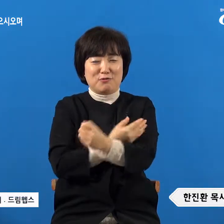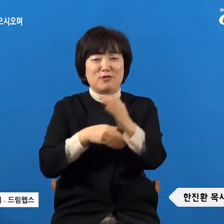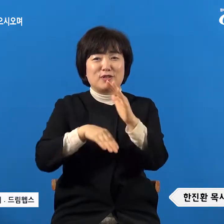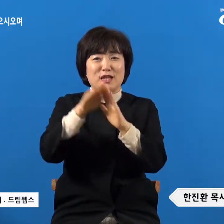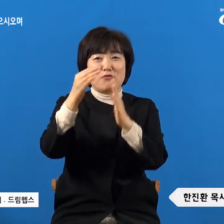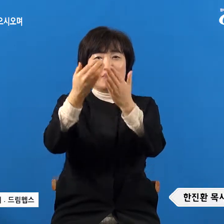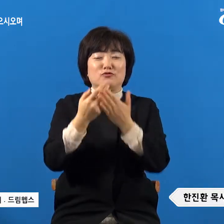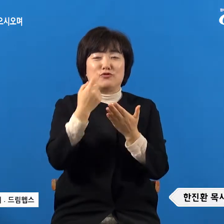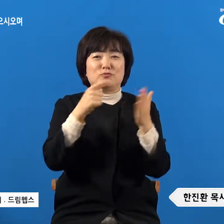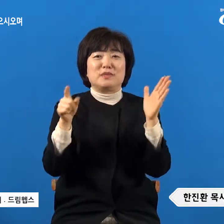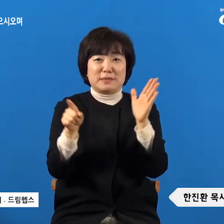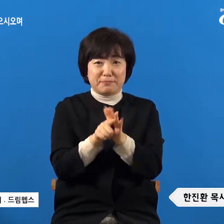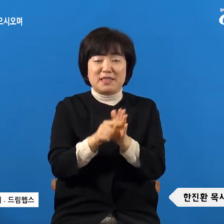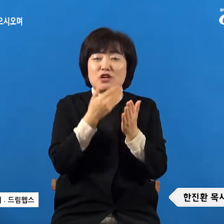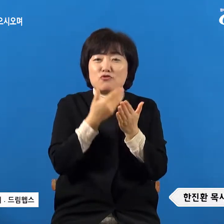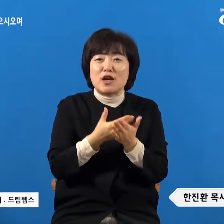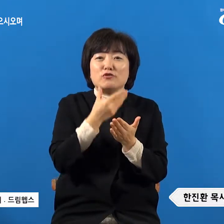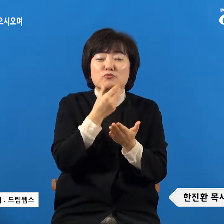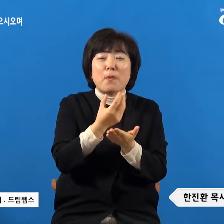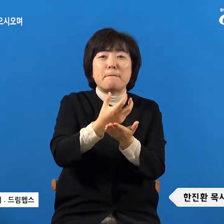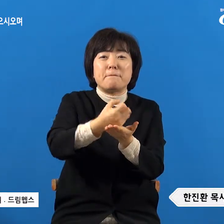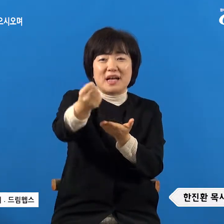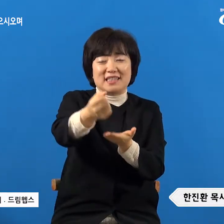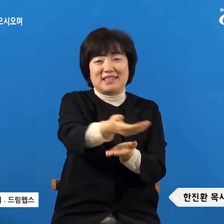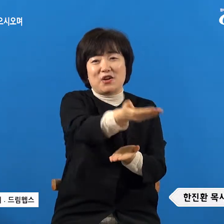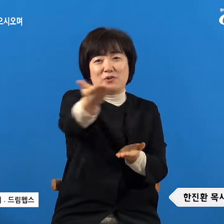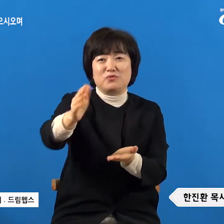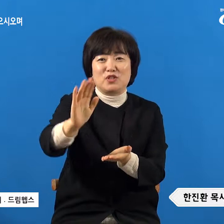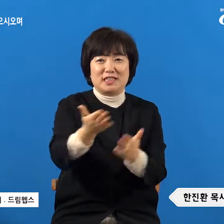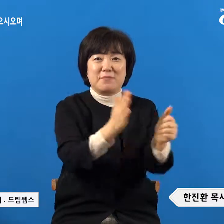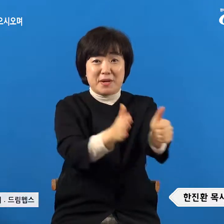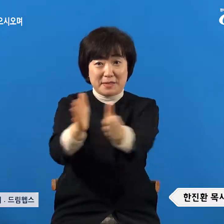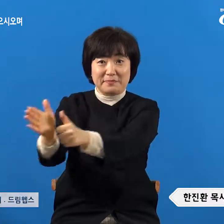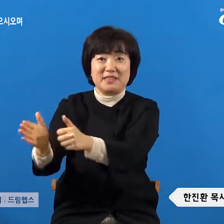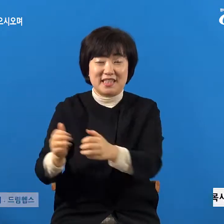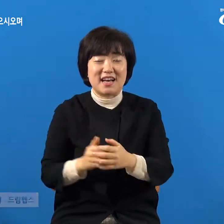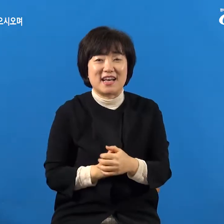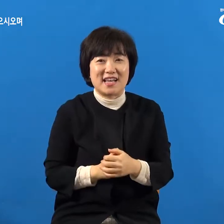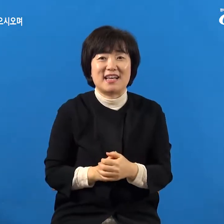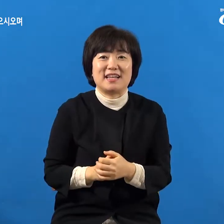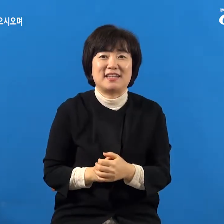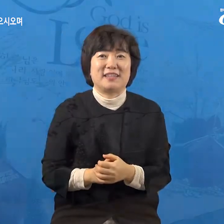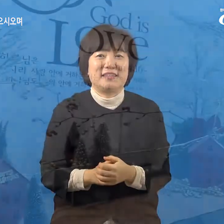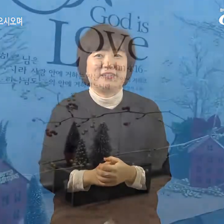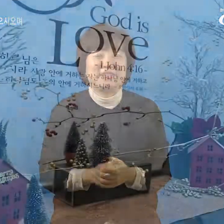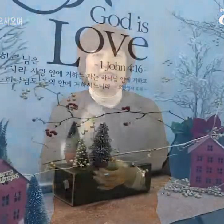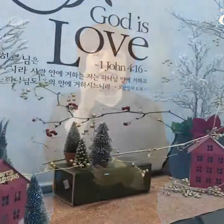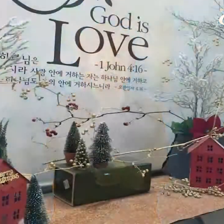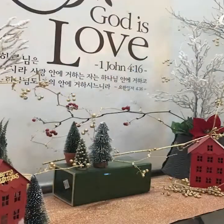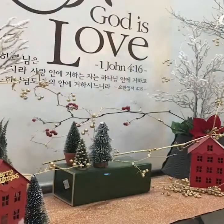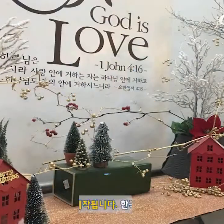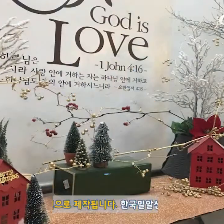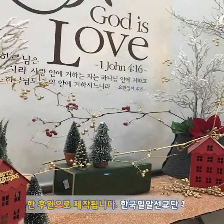이 귀한 축복을 받아 누리며 사는 우리 모두가 될 수 있기를 바랍니다.